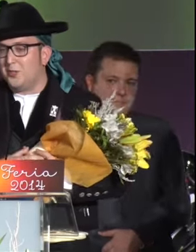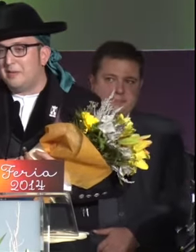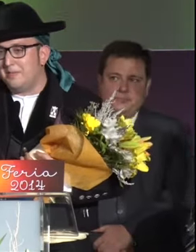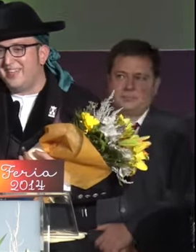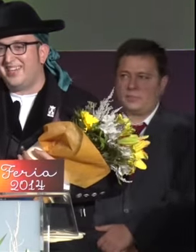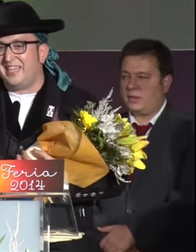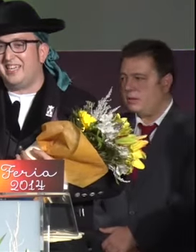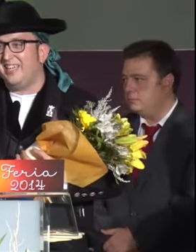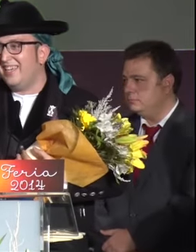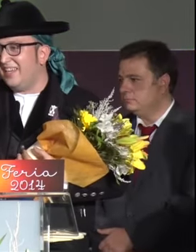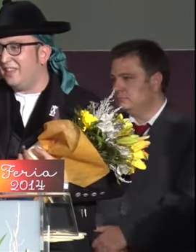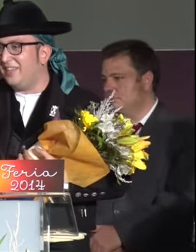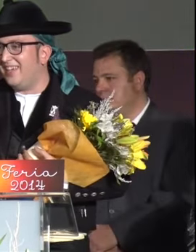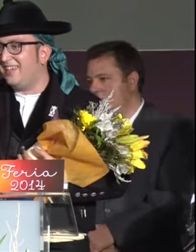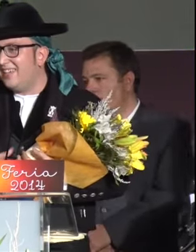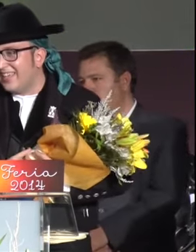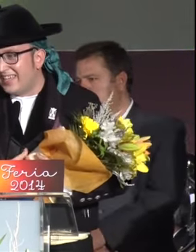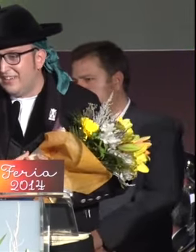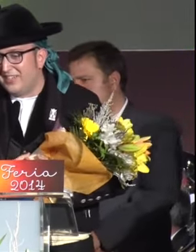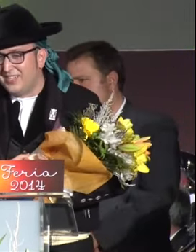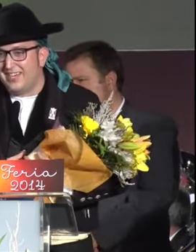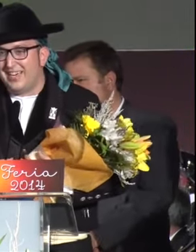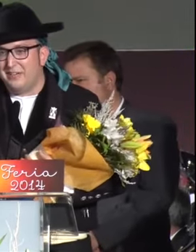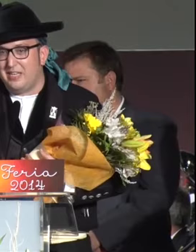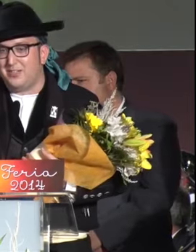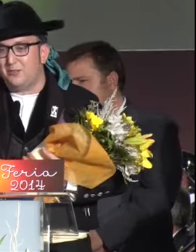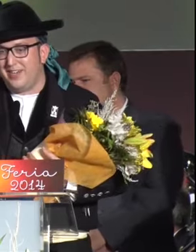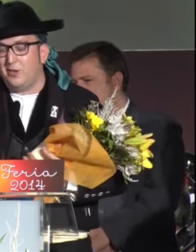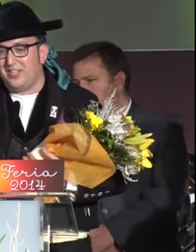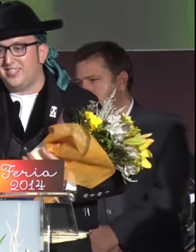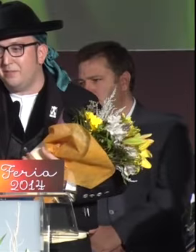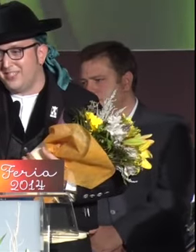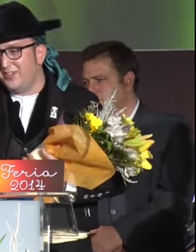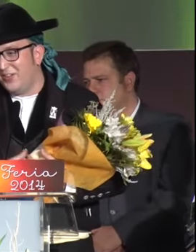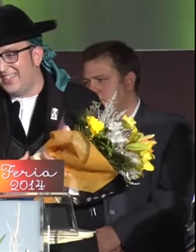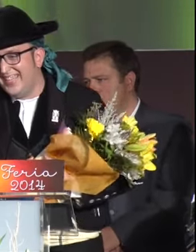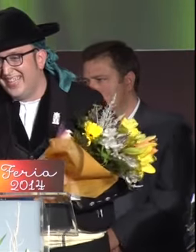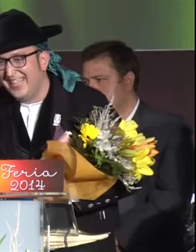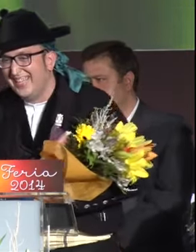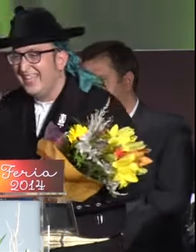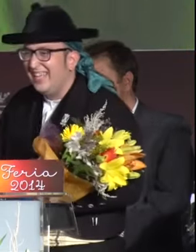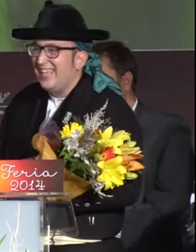sobre todo a mi madre, Crescencia, que va a ser la que de verdad va a sufrir lo que es el manchego.